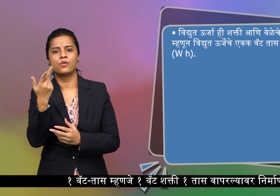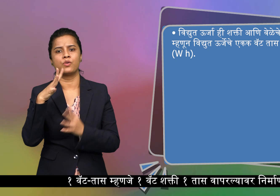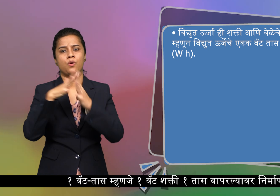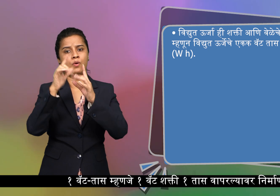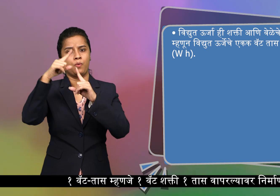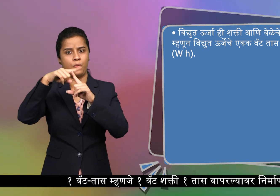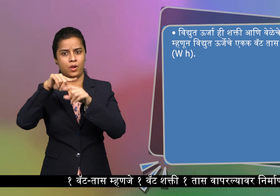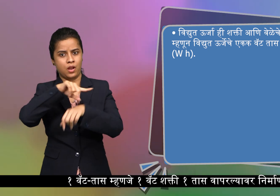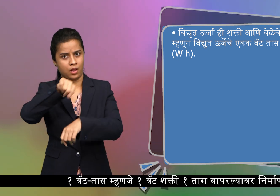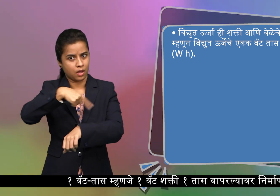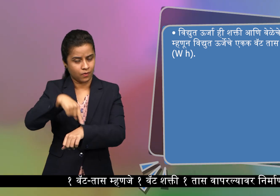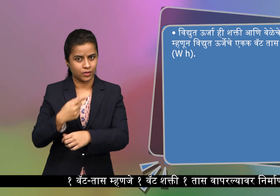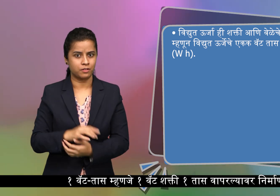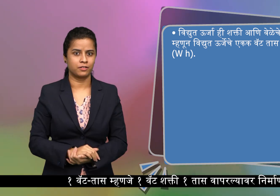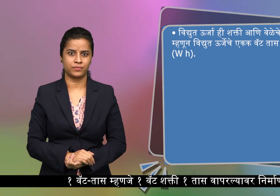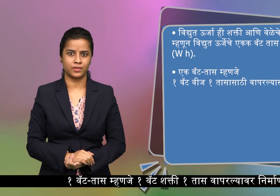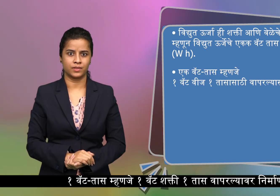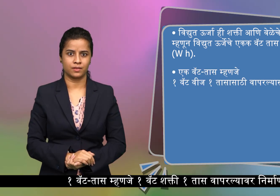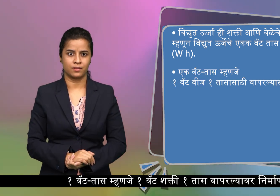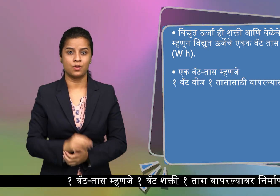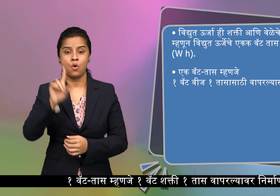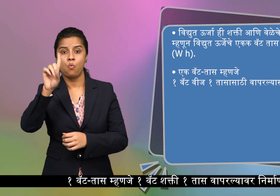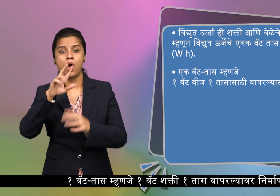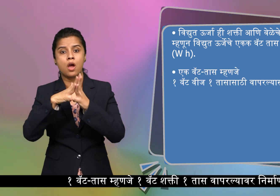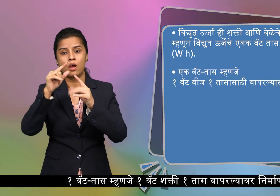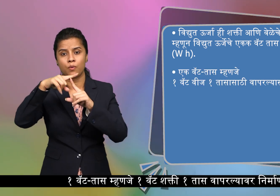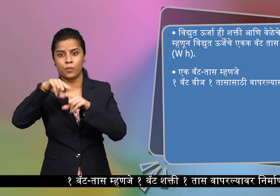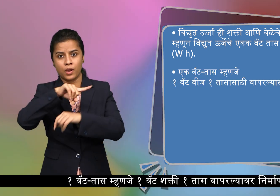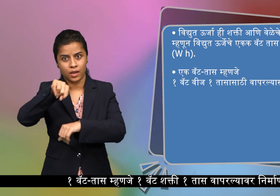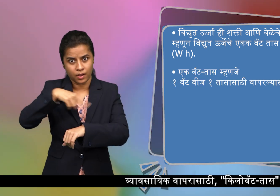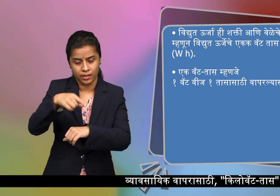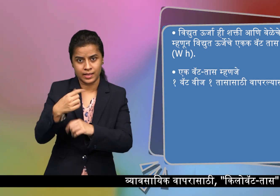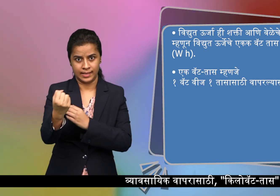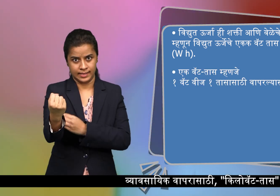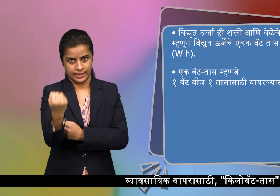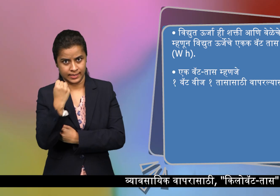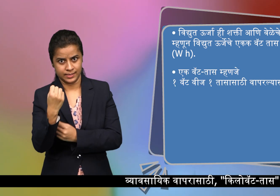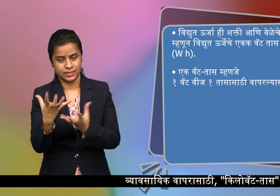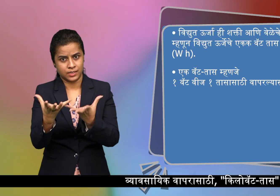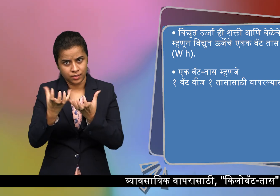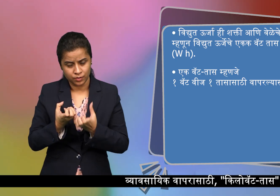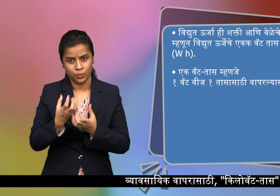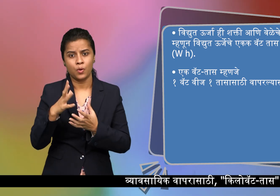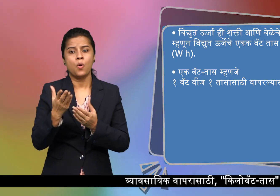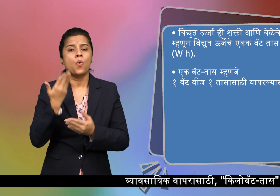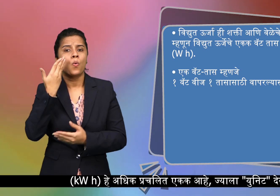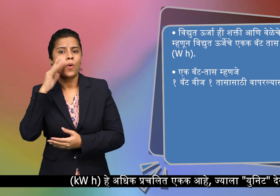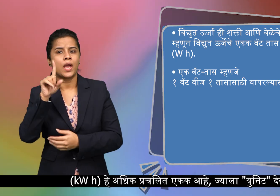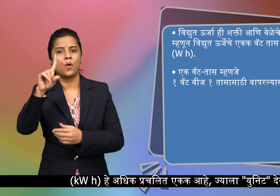तास म्हणजे 1 वॅट शक्ती 1 तास वापरल्यावर निर्माण होणारी ऊर्जा. व्यावसायिक वापरासाठी किलो वॅट तास